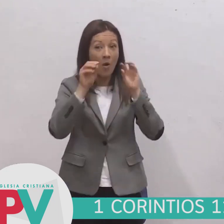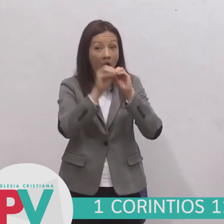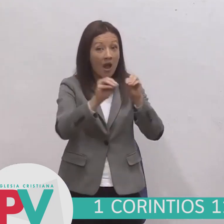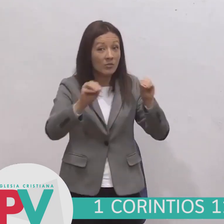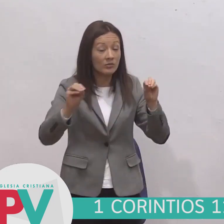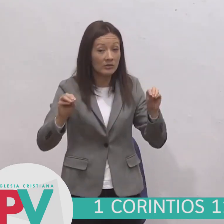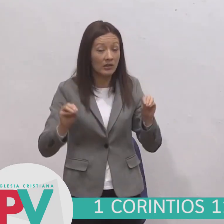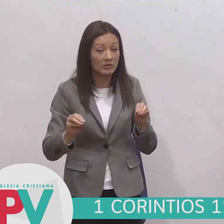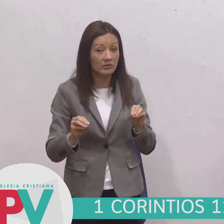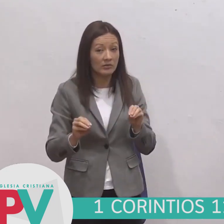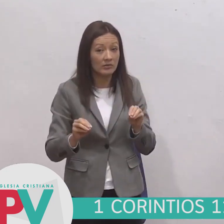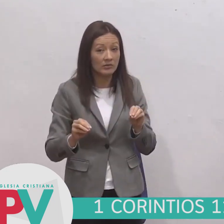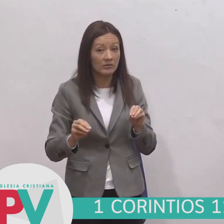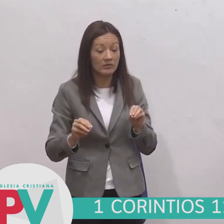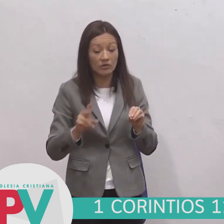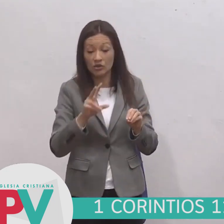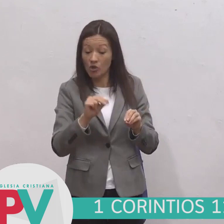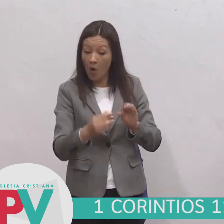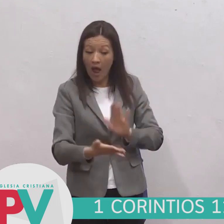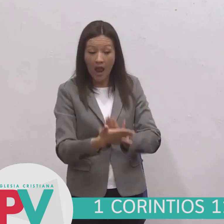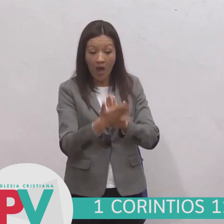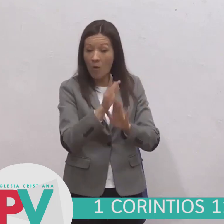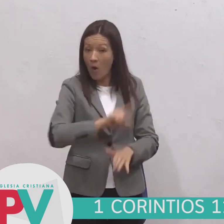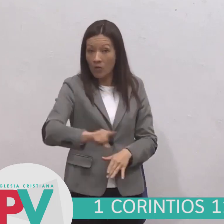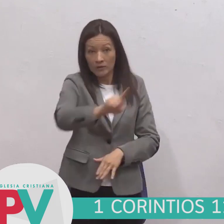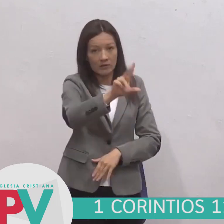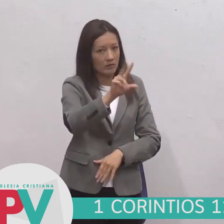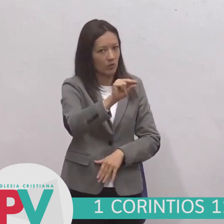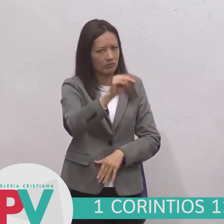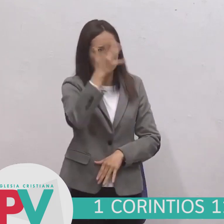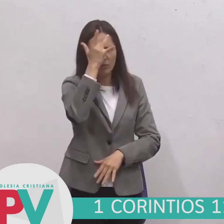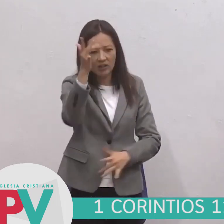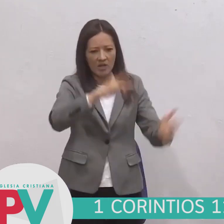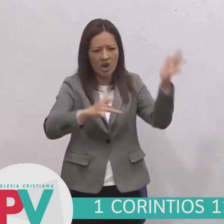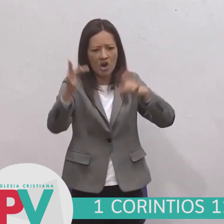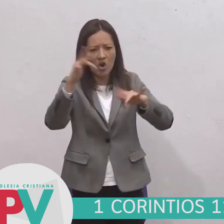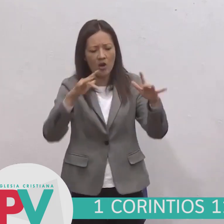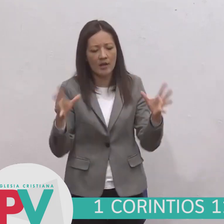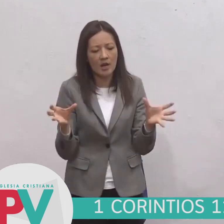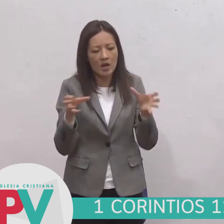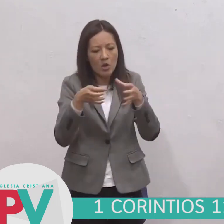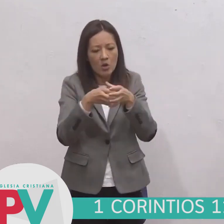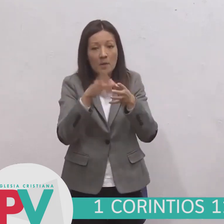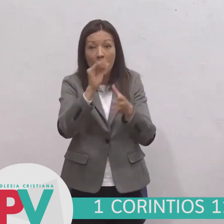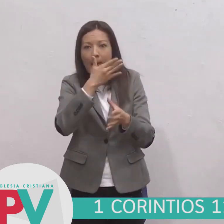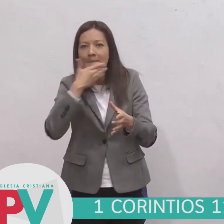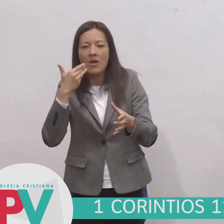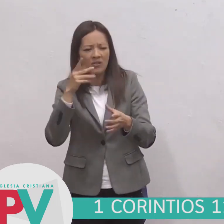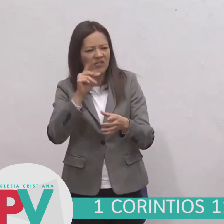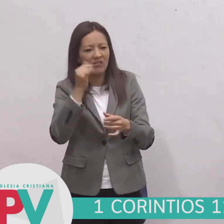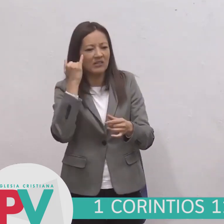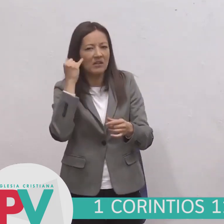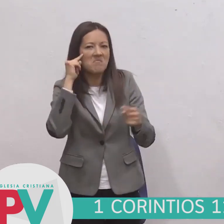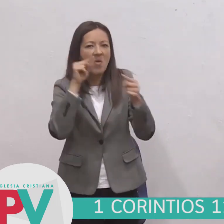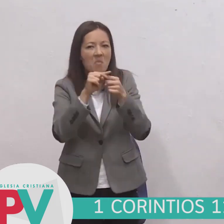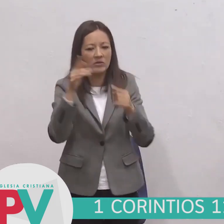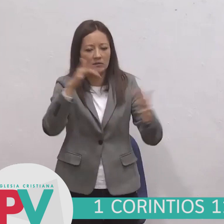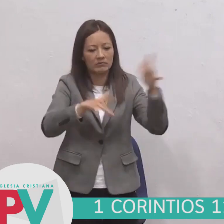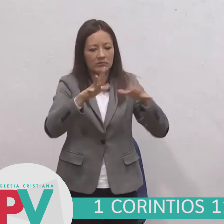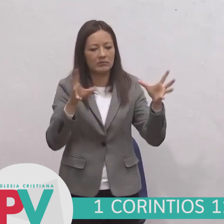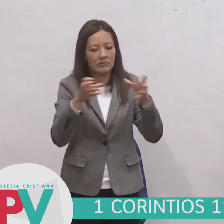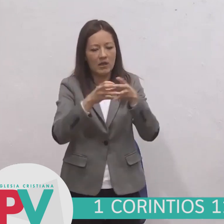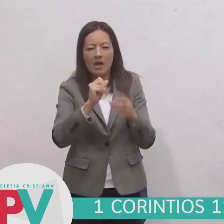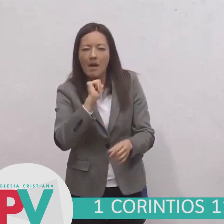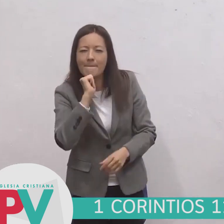que sigue, no os alabo, porque no os congregáis para lo mejor, sino para lo peor. Pues en primer